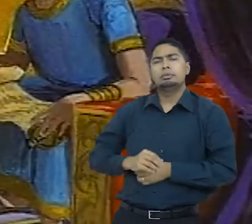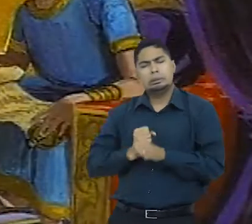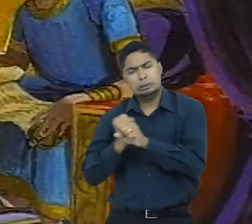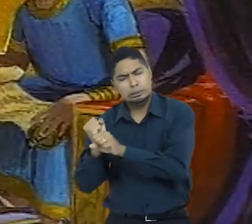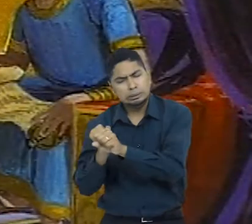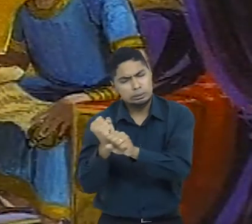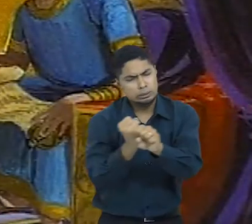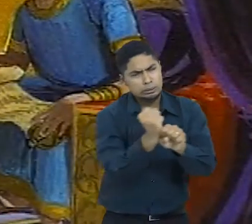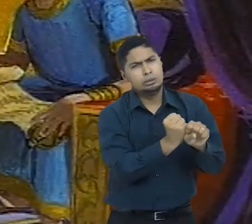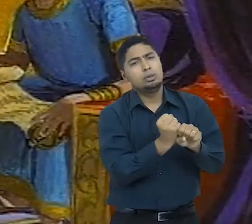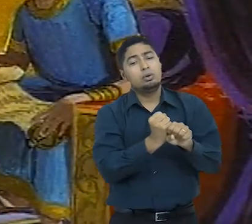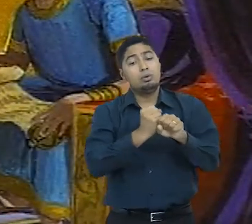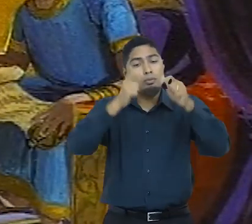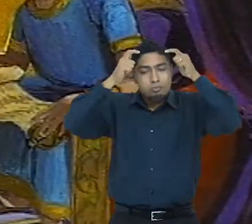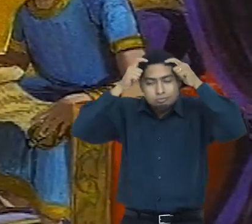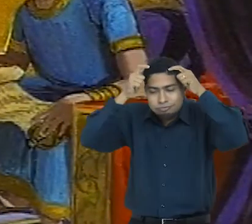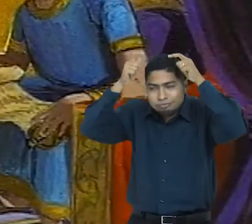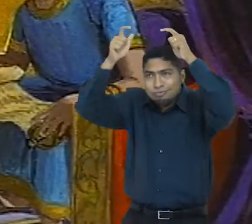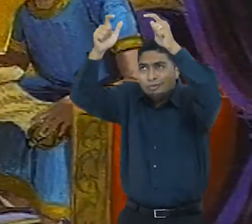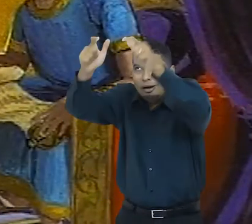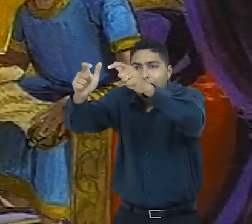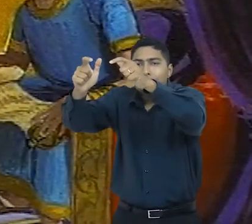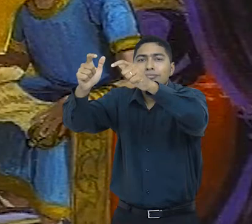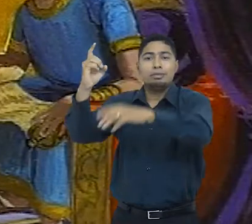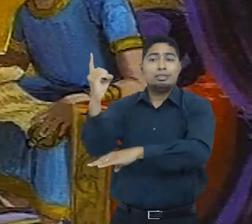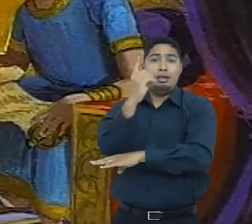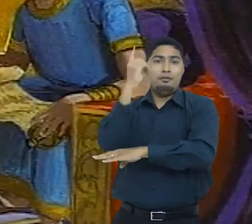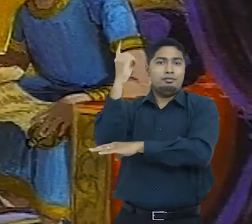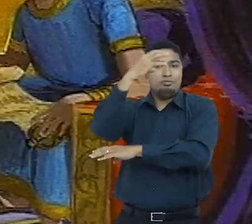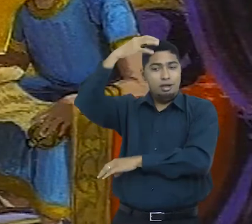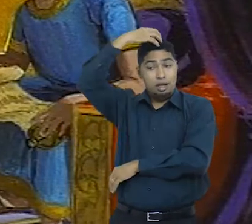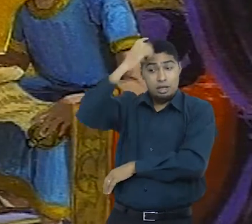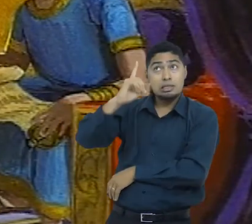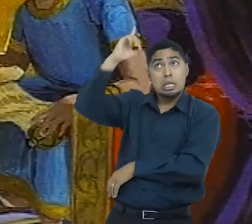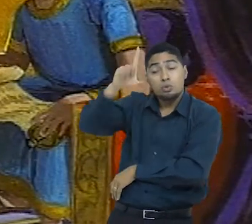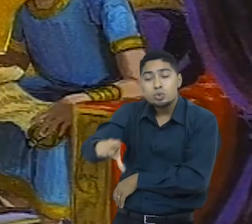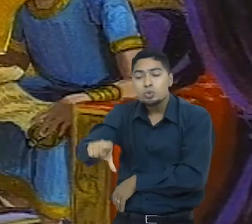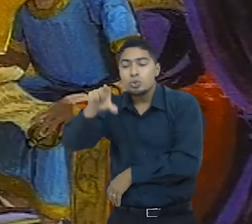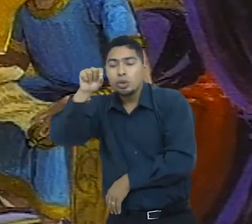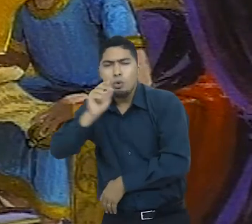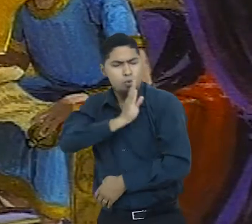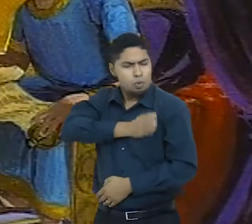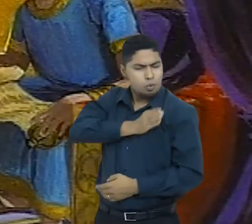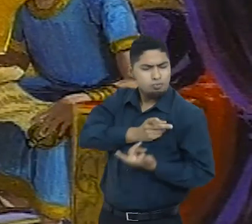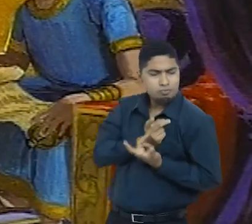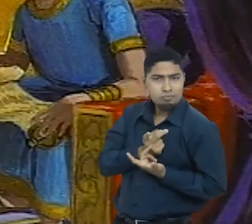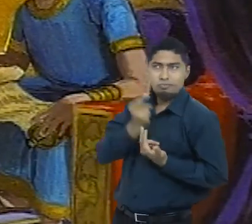israelitas coroaram um rei chamado Davi. Foi Deus quem escolheu Davi e o chamou de um homem de acordo com o seu